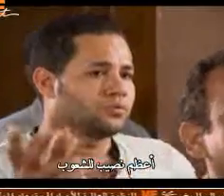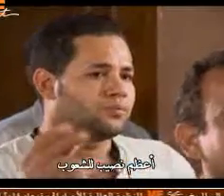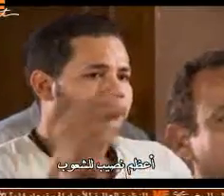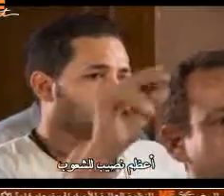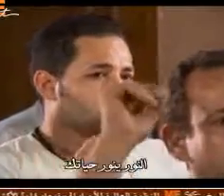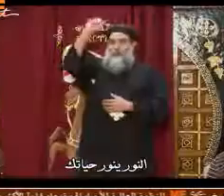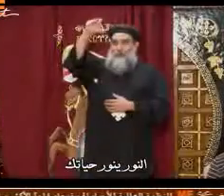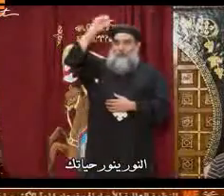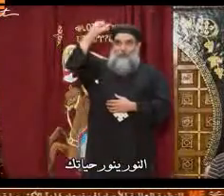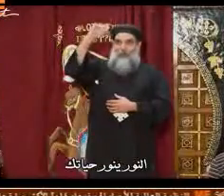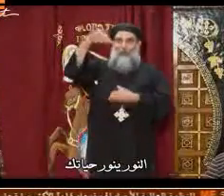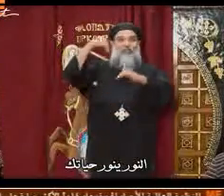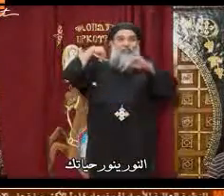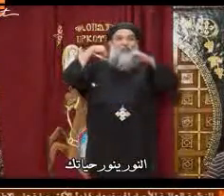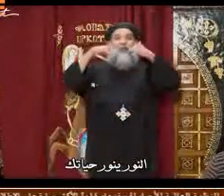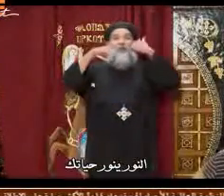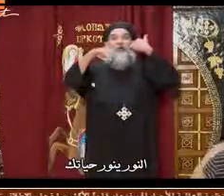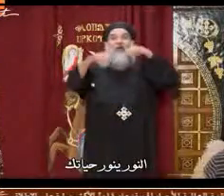للشعوب، النور ينور